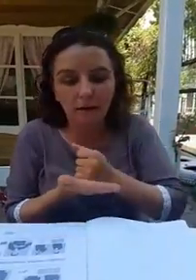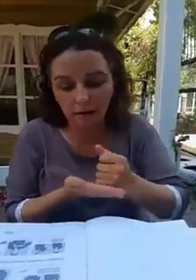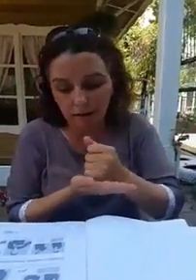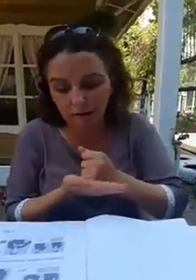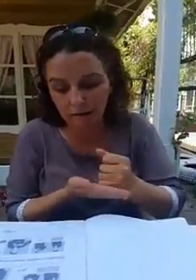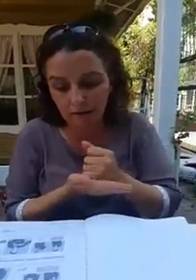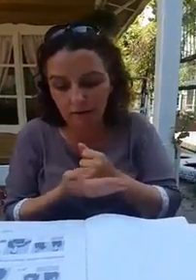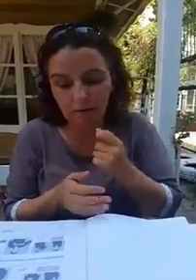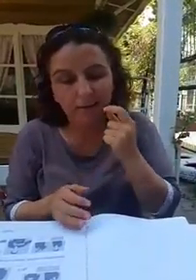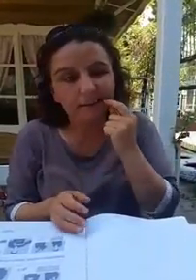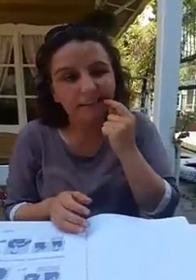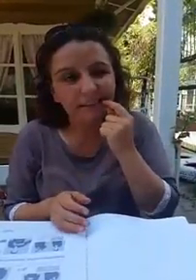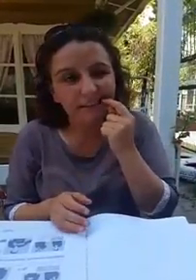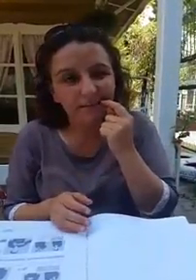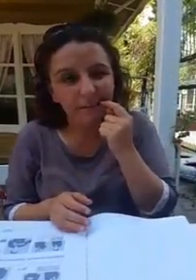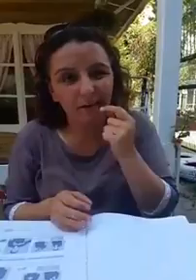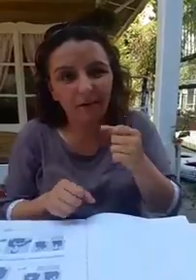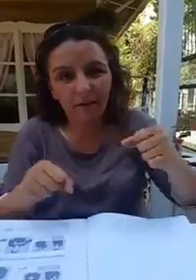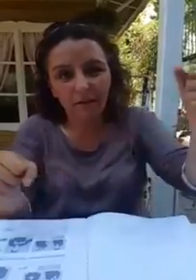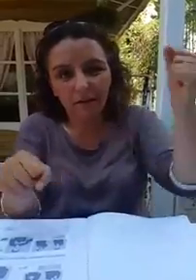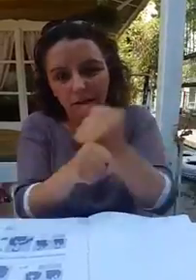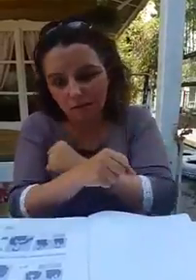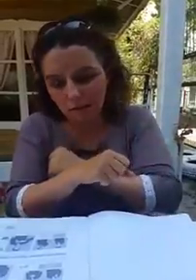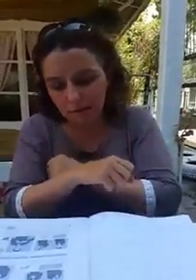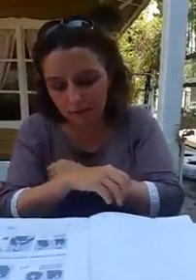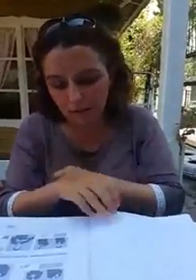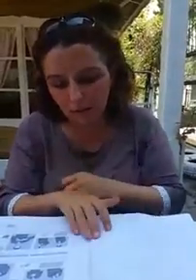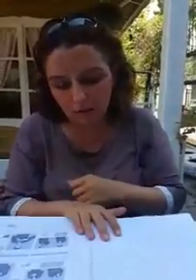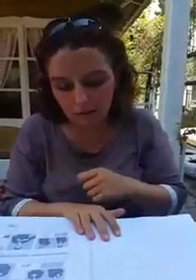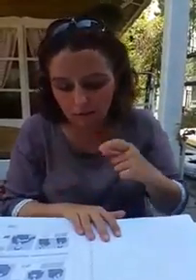sarımsak, sarımsak ya da sarımsak.